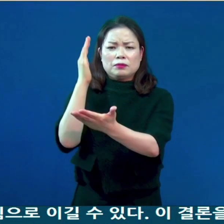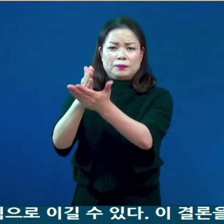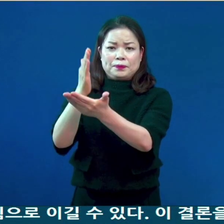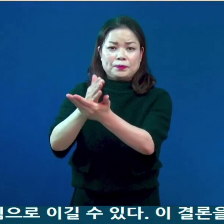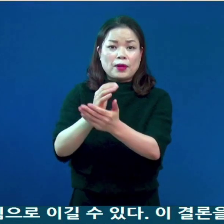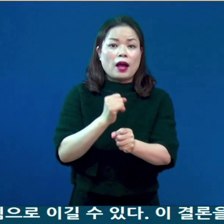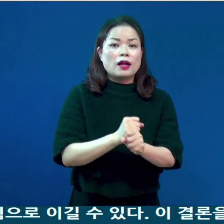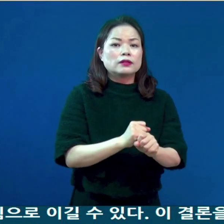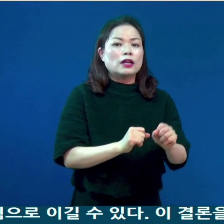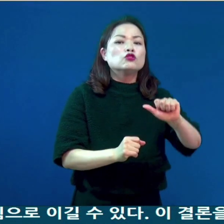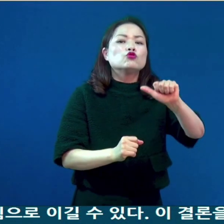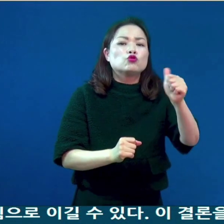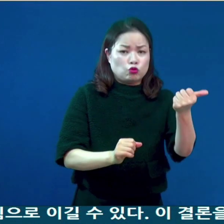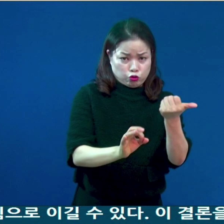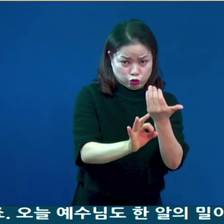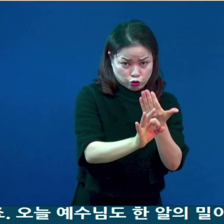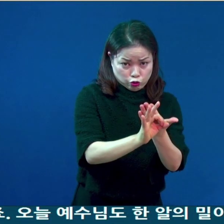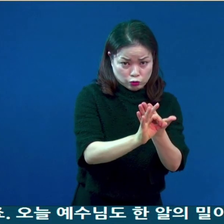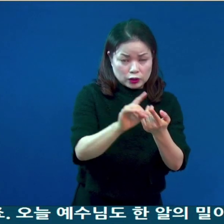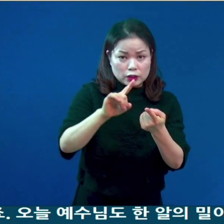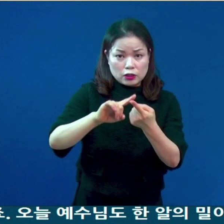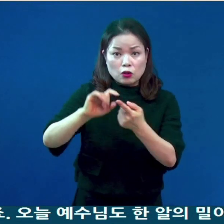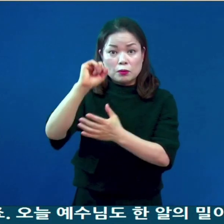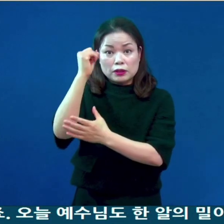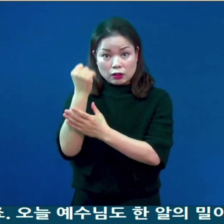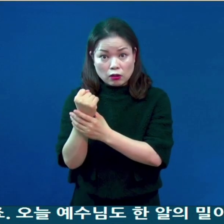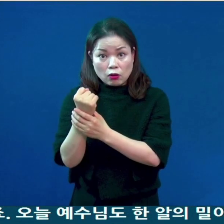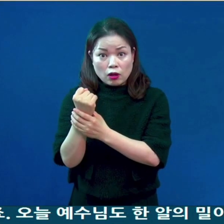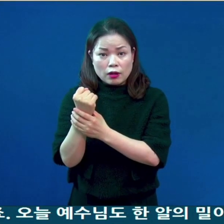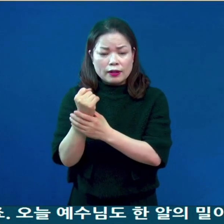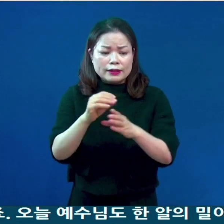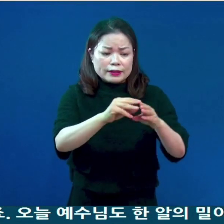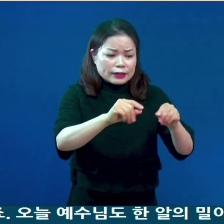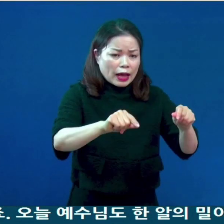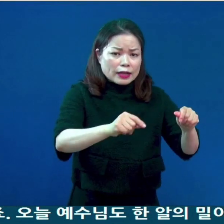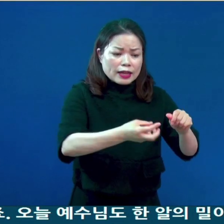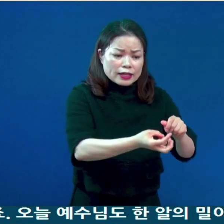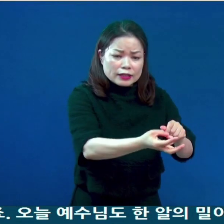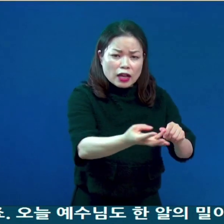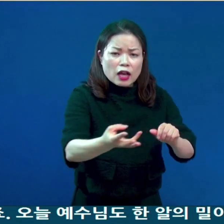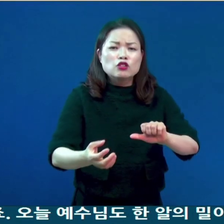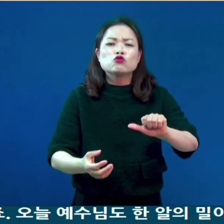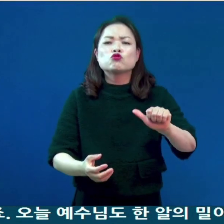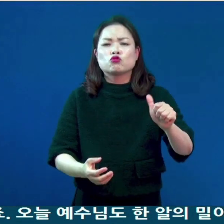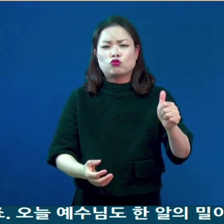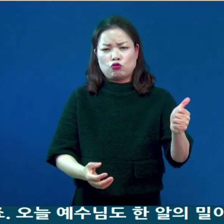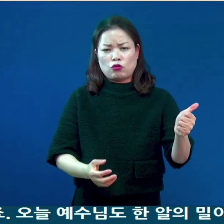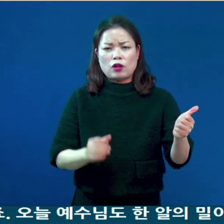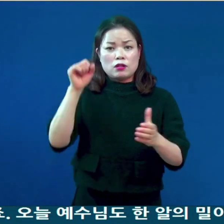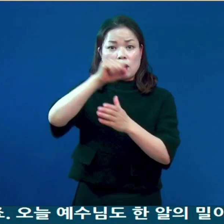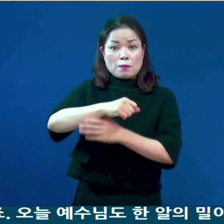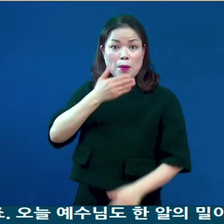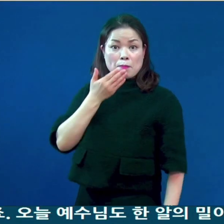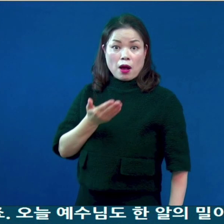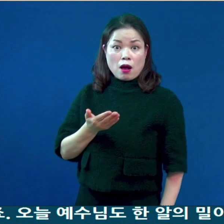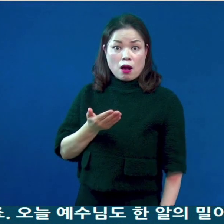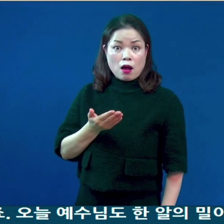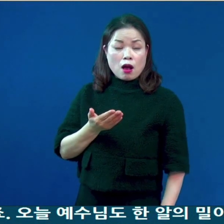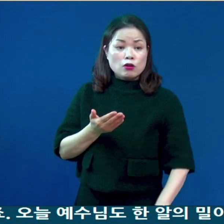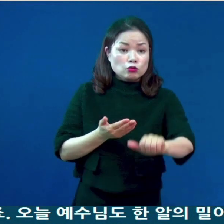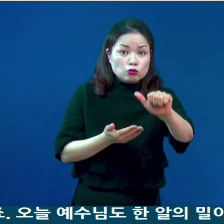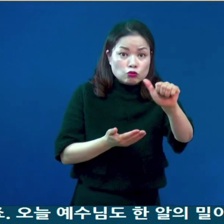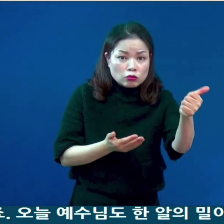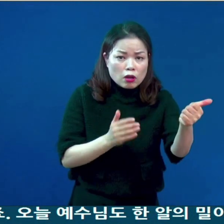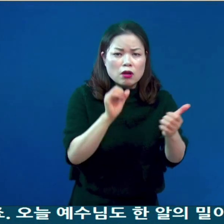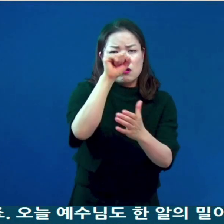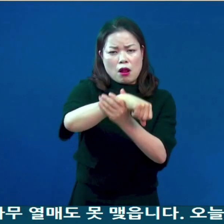납니다. 한 알의 밀이 그냥 있으면 썩어요. 그런데 땅에 떨어져 죽어야 열매를 맺는 겁니다.